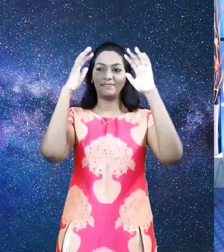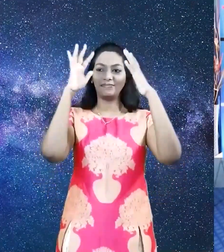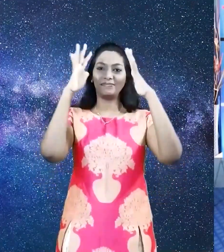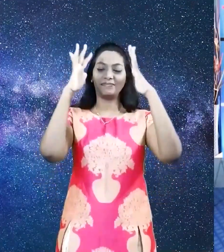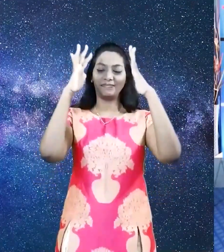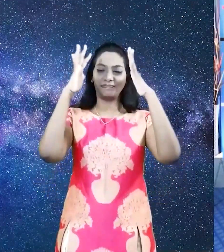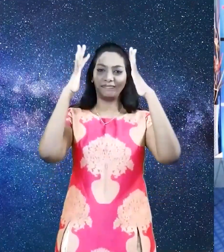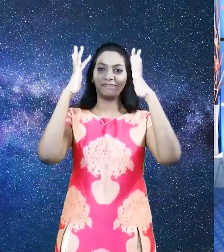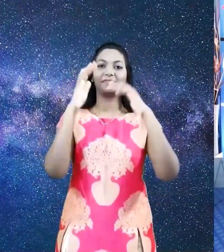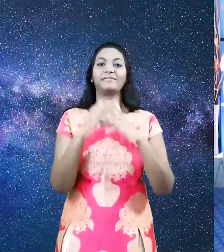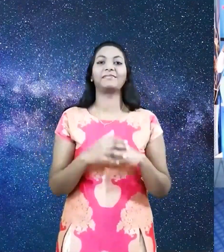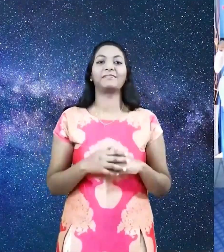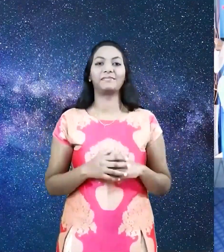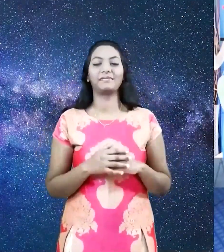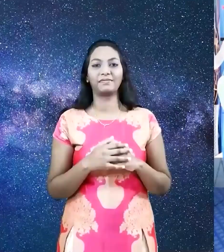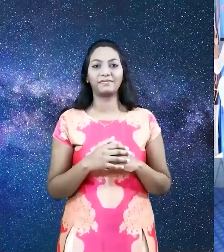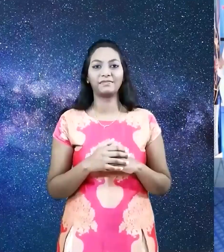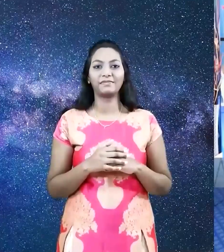Praise the